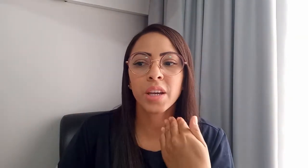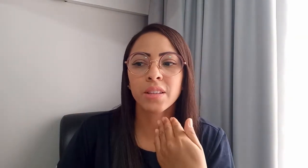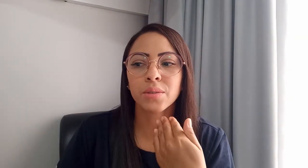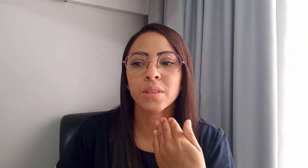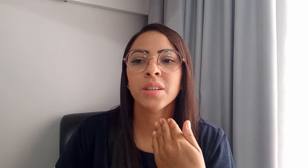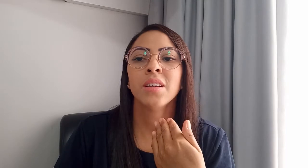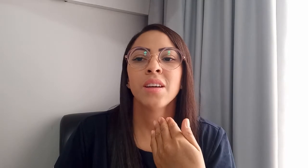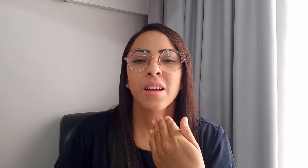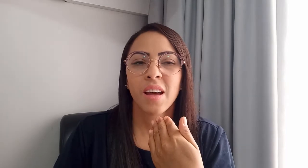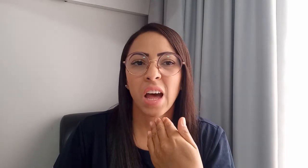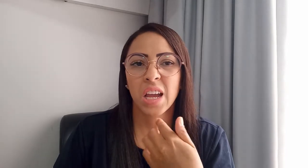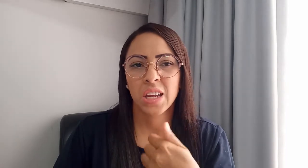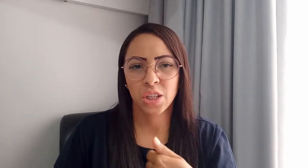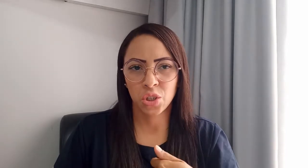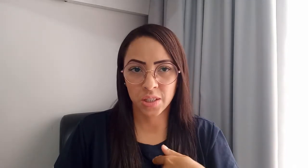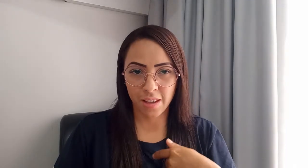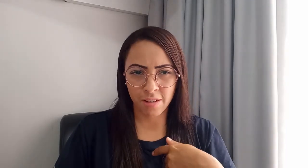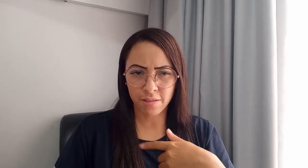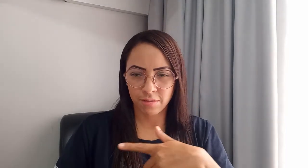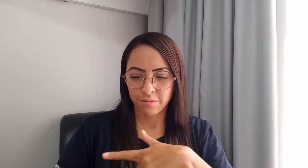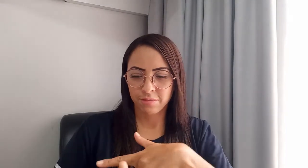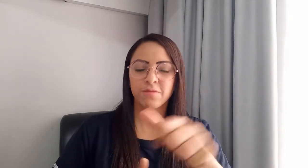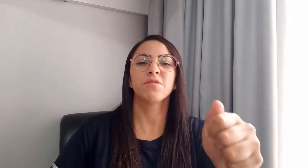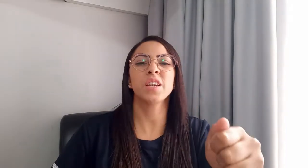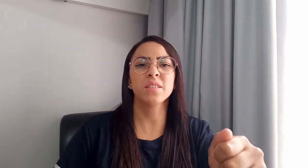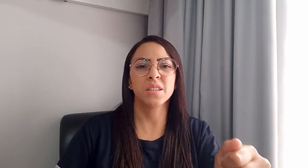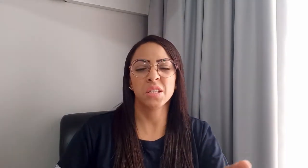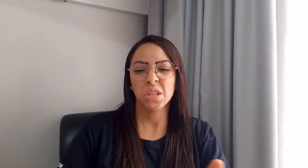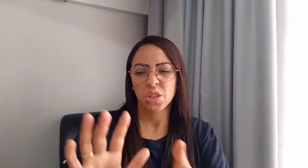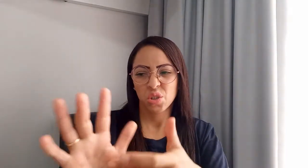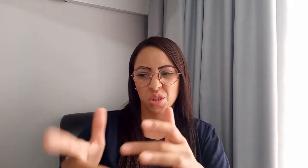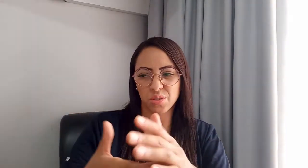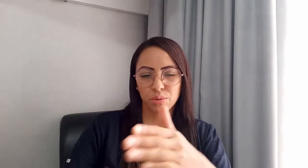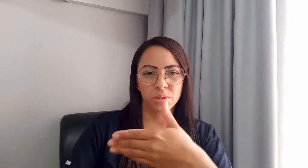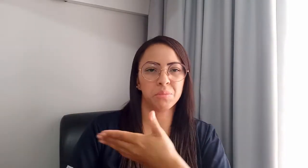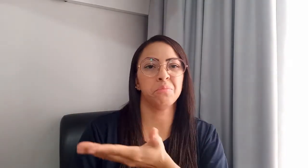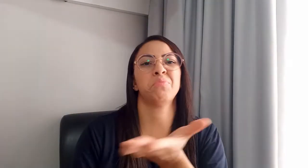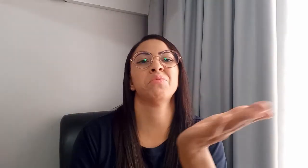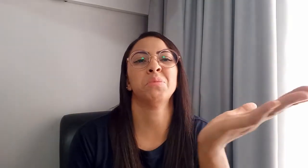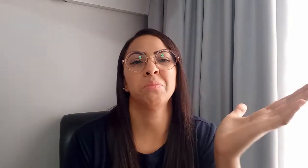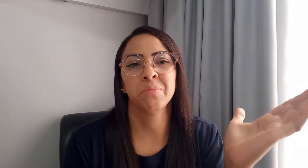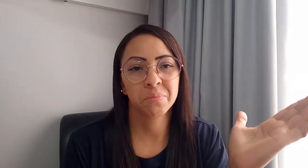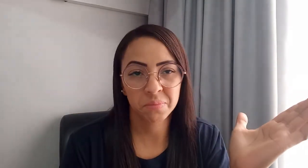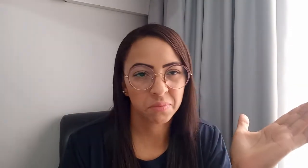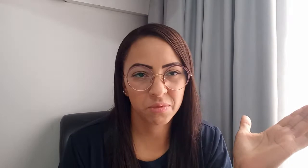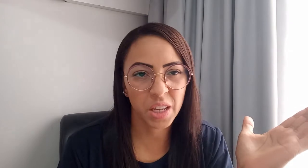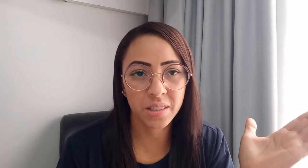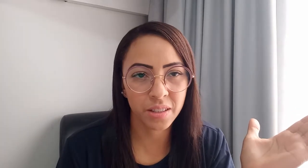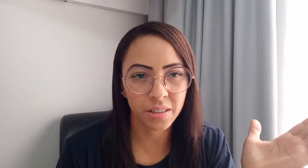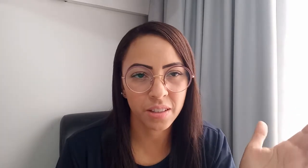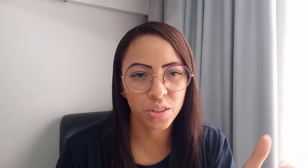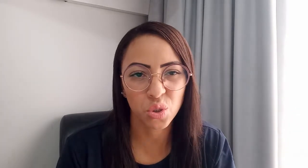morrido. Aí ele disse: eu venci. Jesus? Venci esse